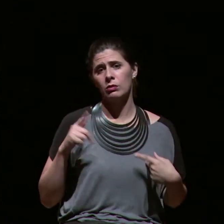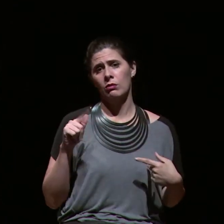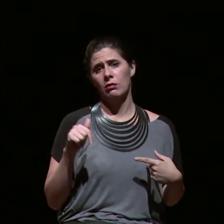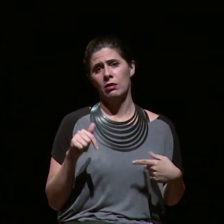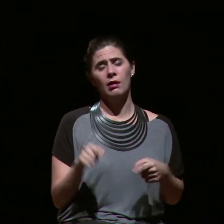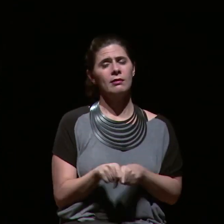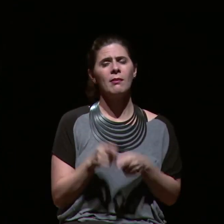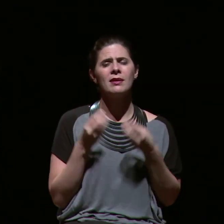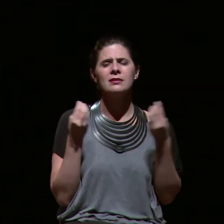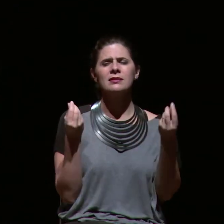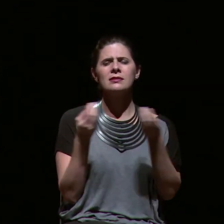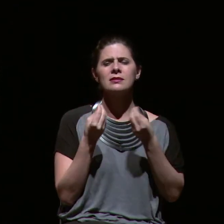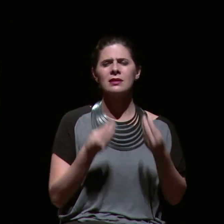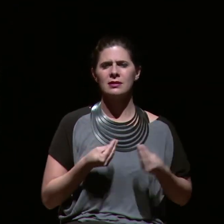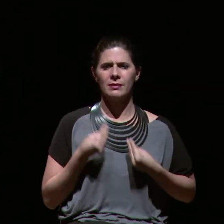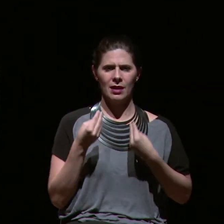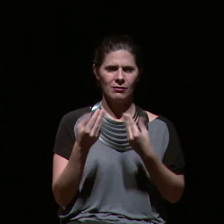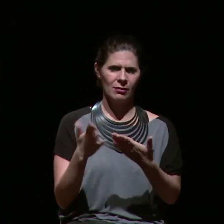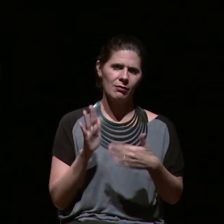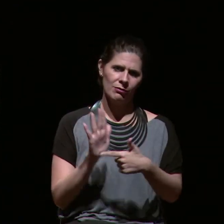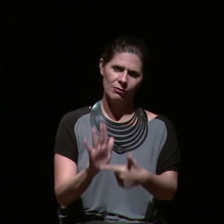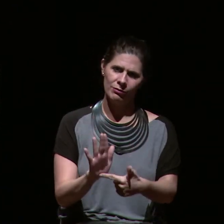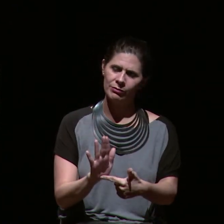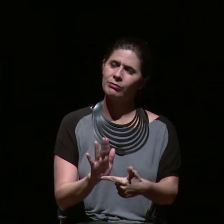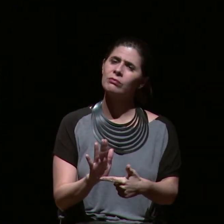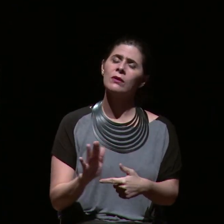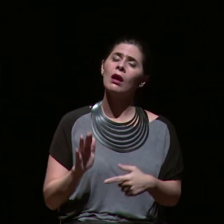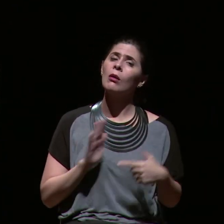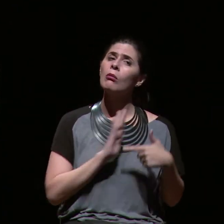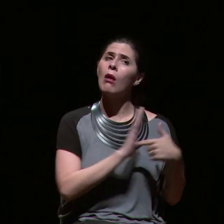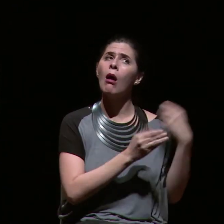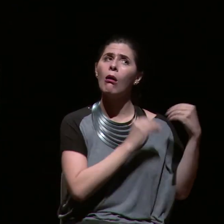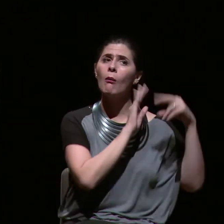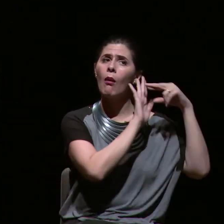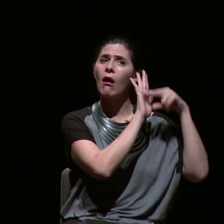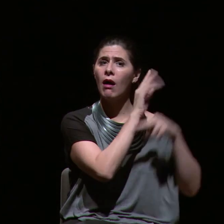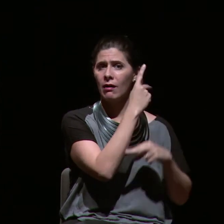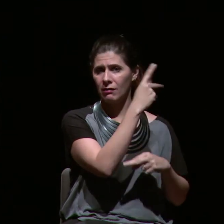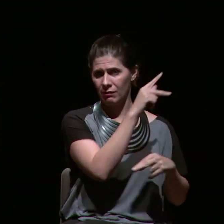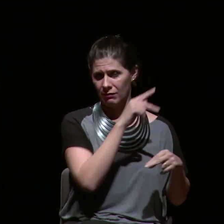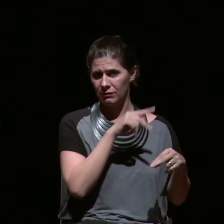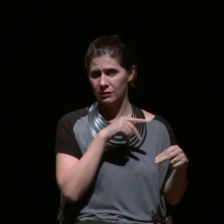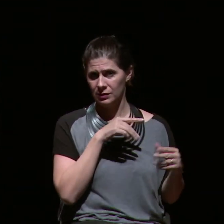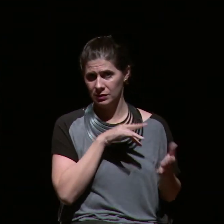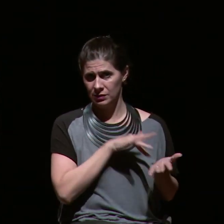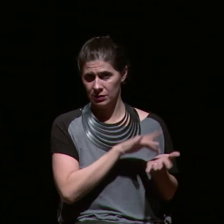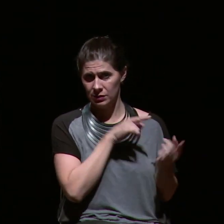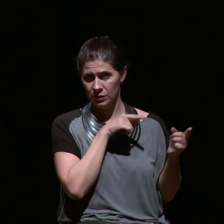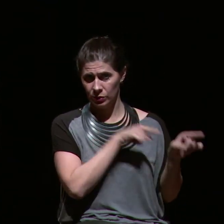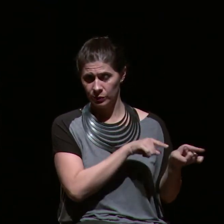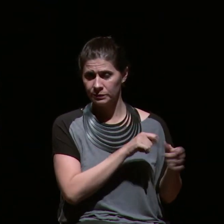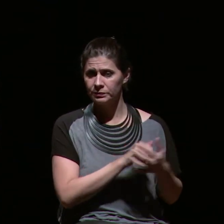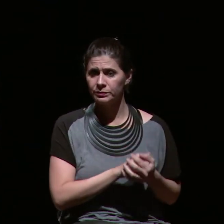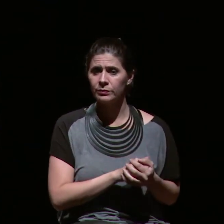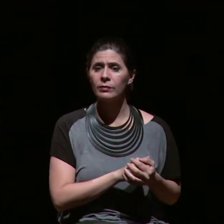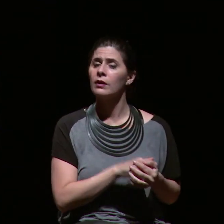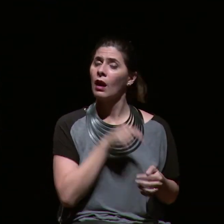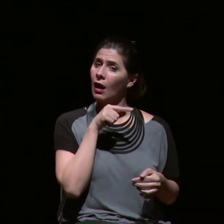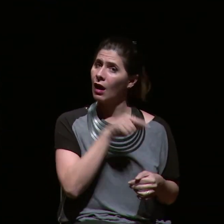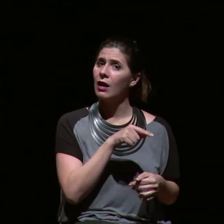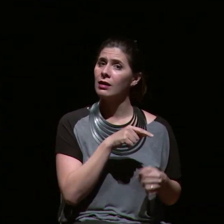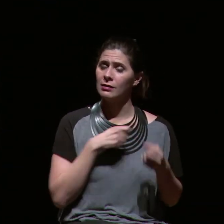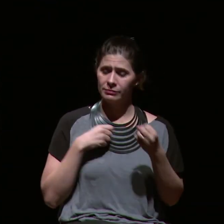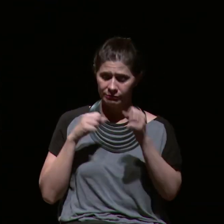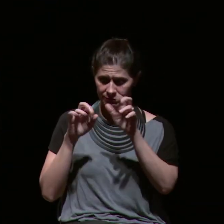sua sensibilidade, utilizando das regras de seus adversários. Ao fazer isso, as palavras de Manzano foram capazes de superar